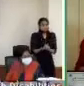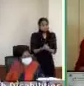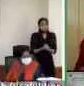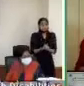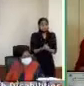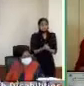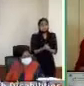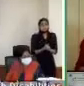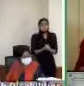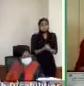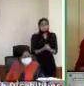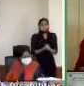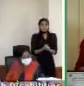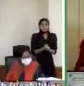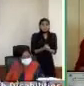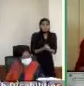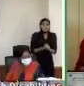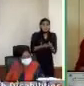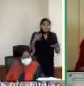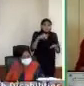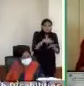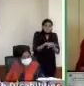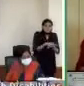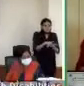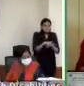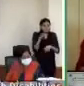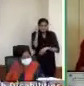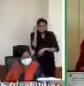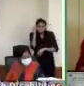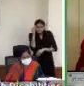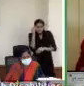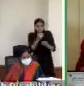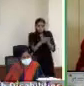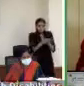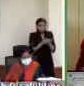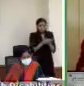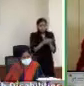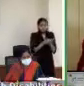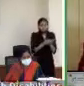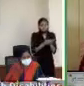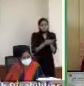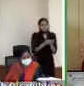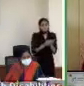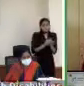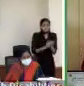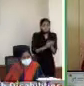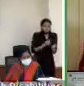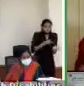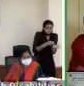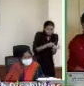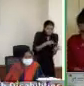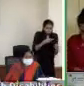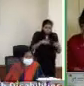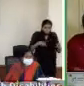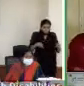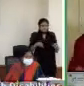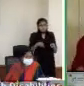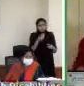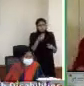बहुविकलांगता, नैदानिक मनोविज्ञान, पुनर्वास विज्ञान, उत्कृष्टता केंद्र बधिर